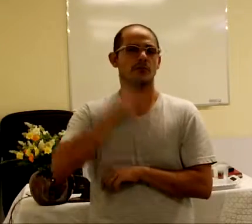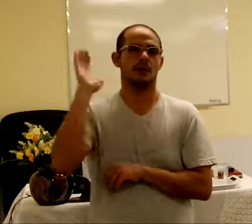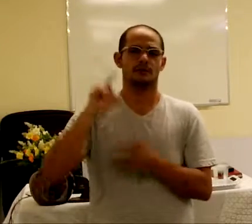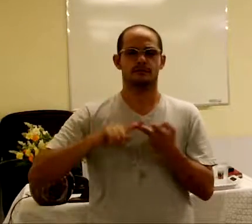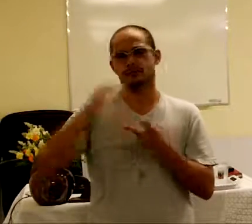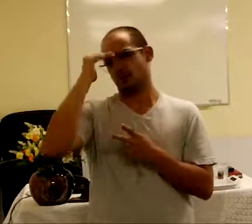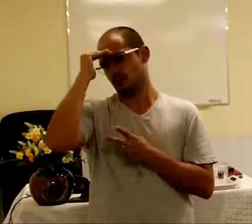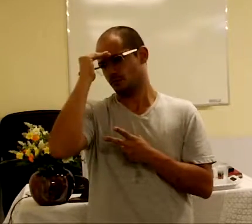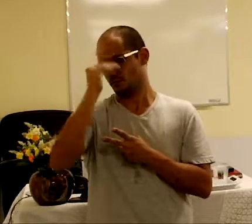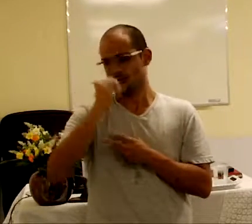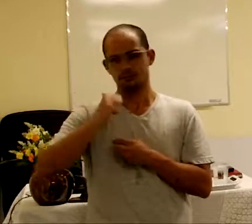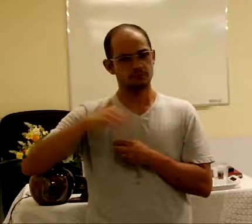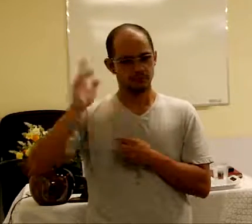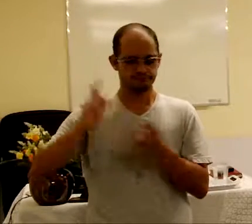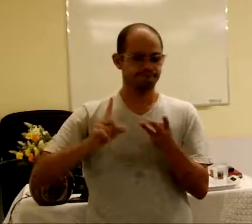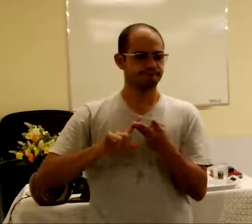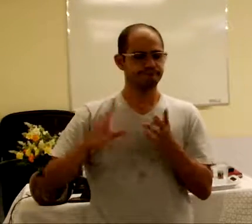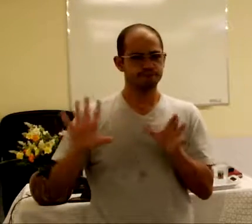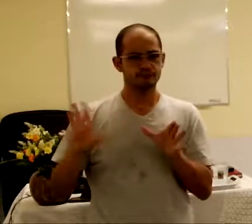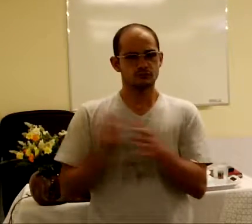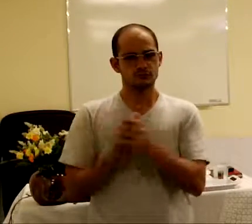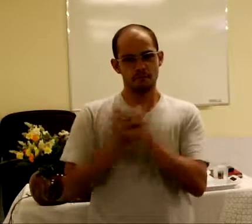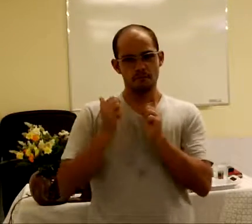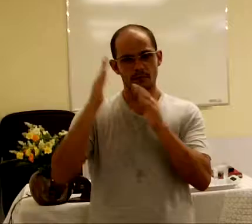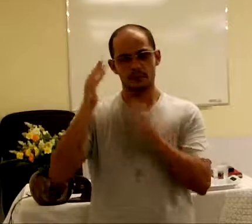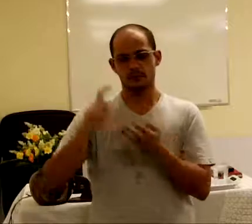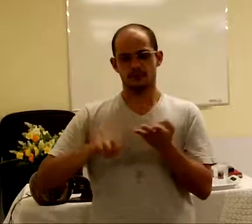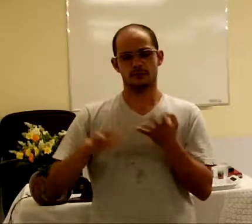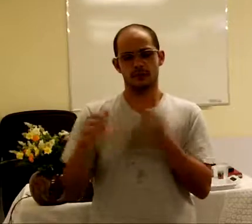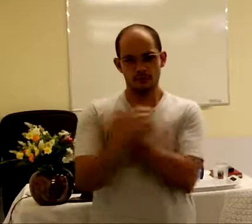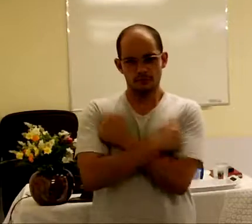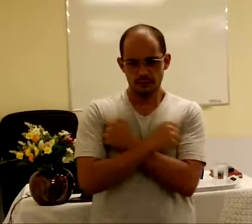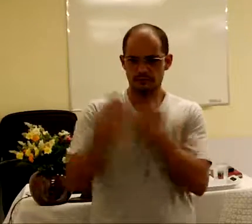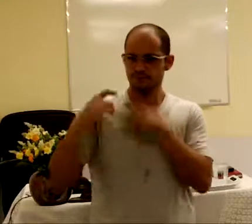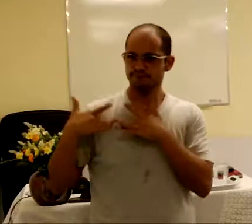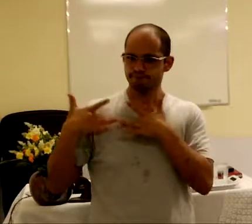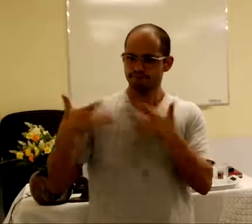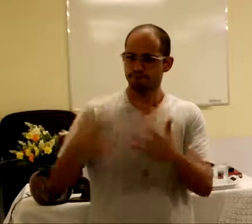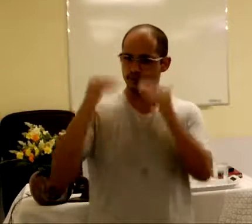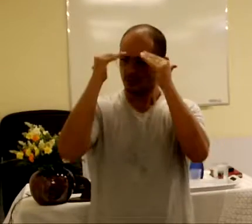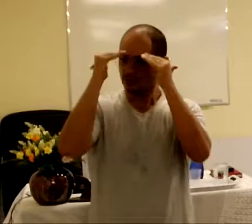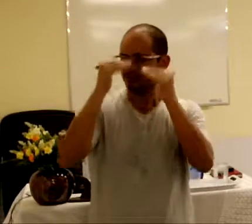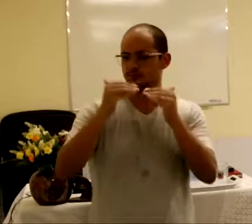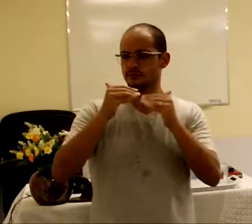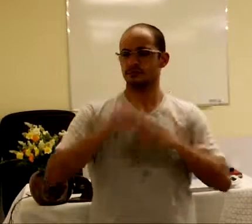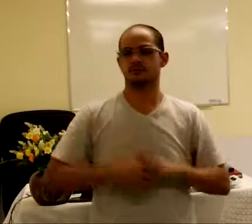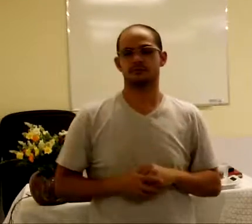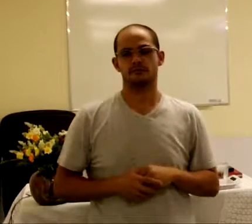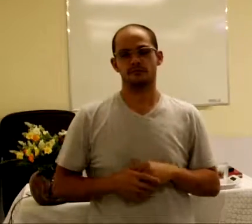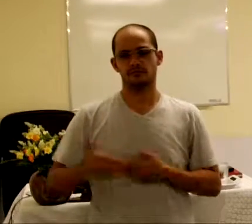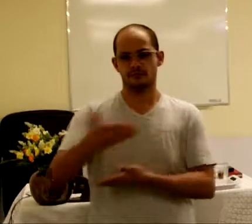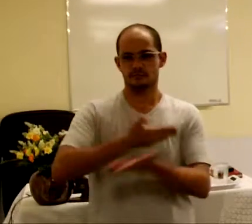mais, de que se inclua mais, de que se abrace mais, de que se tenha mais fraternidade, respeito, consideração entre as